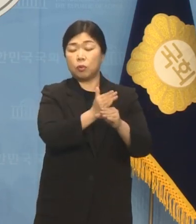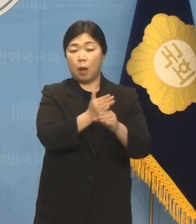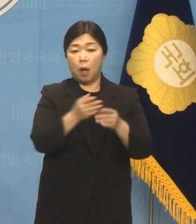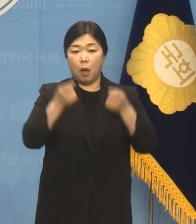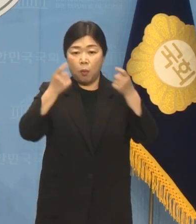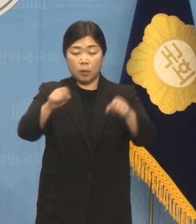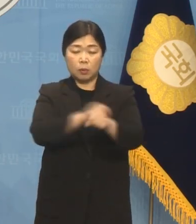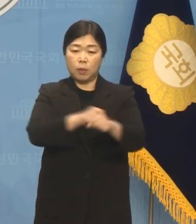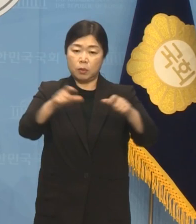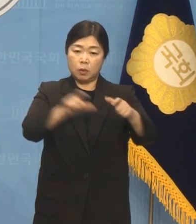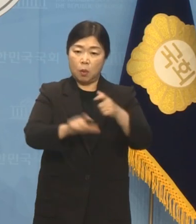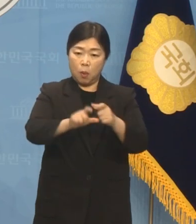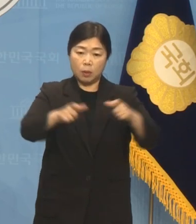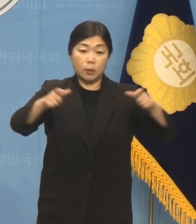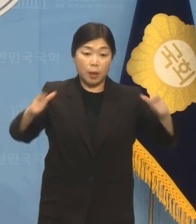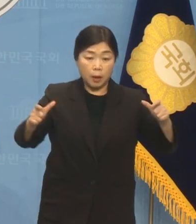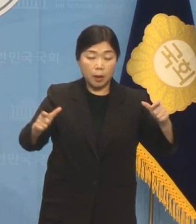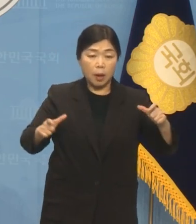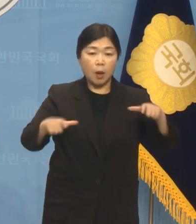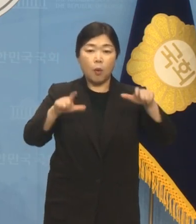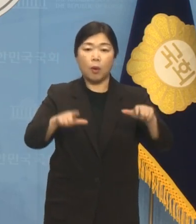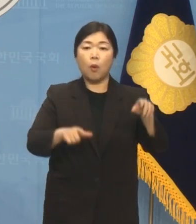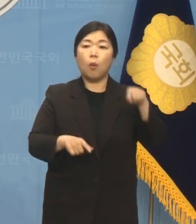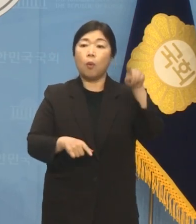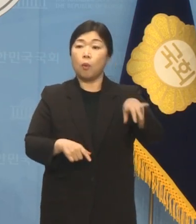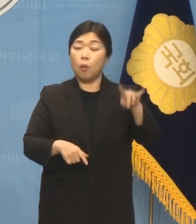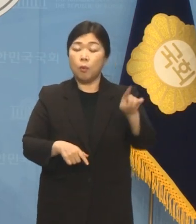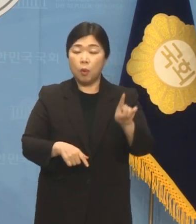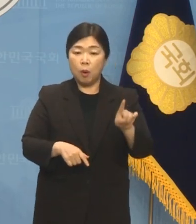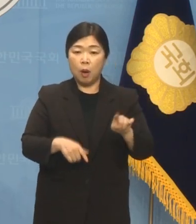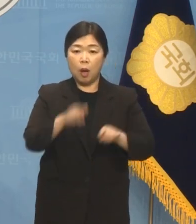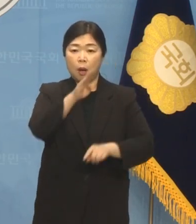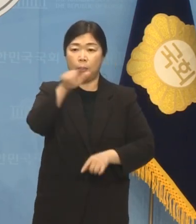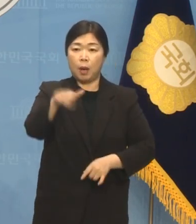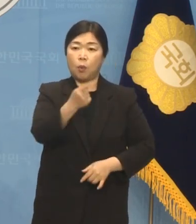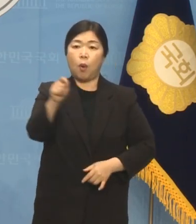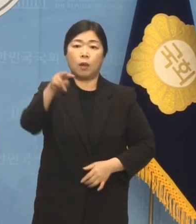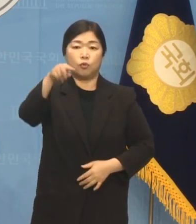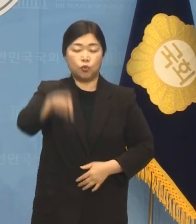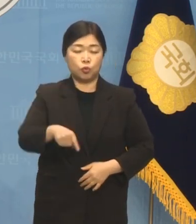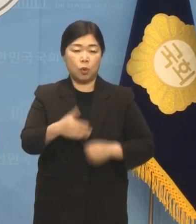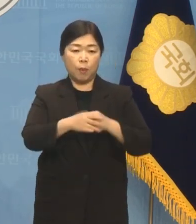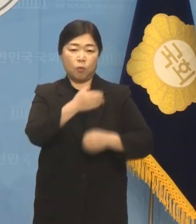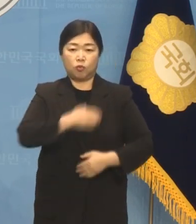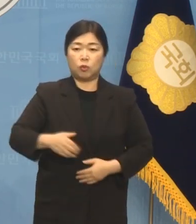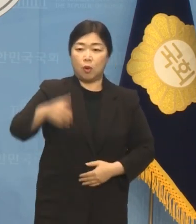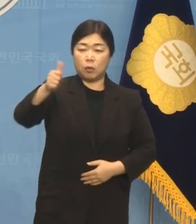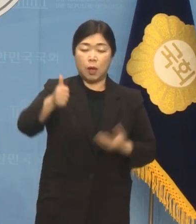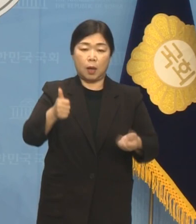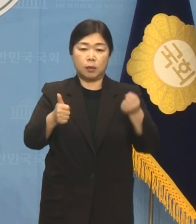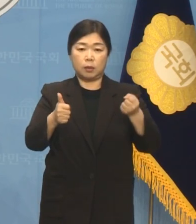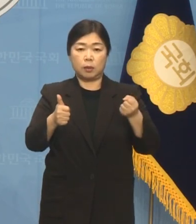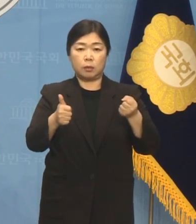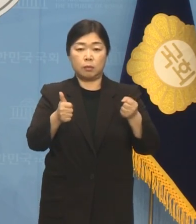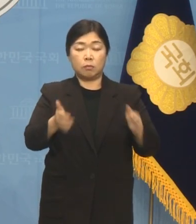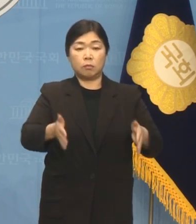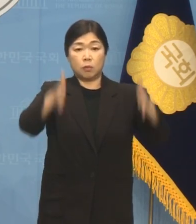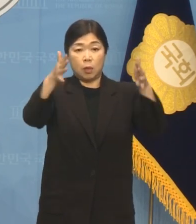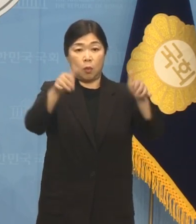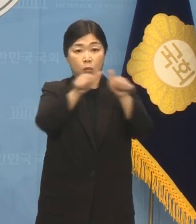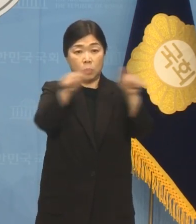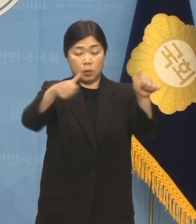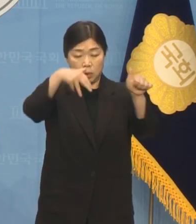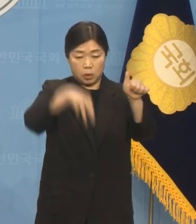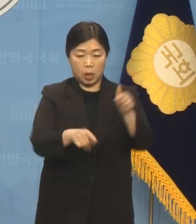관광특구 확대 대상 지역에 박강수 마포구청장 소유의 지상 5층, 지하 1층